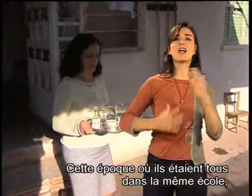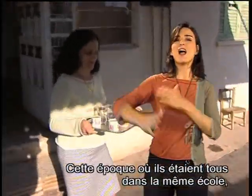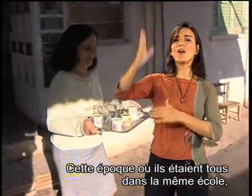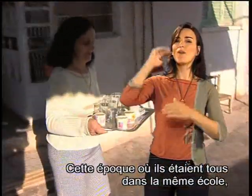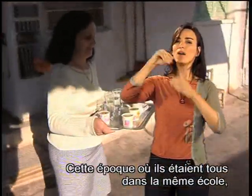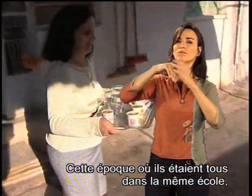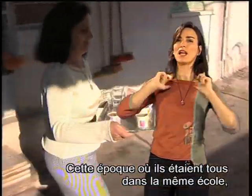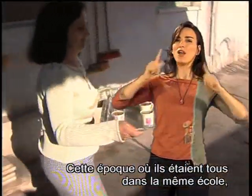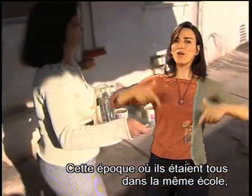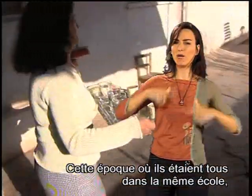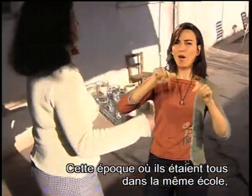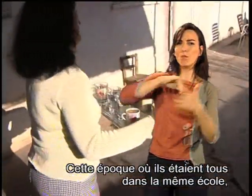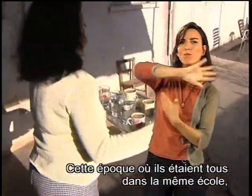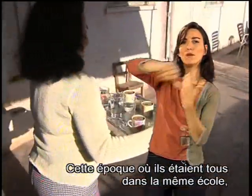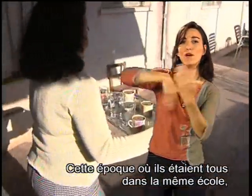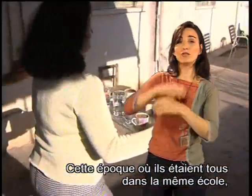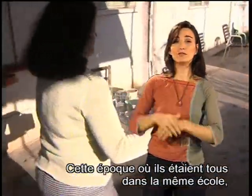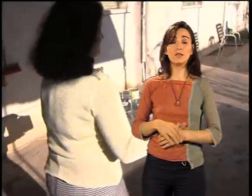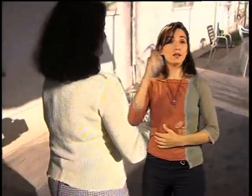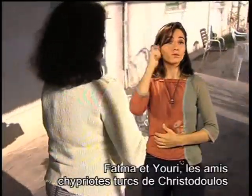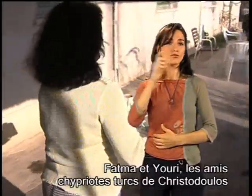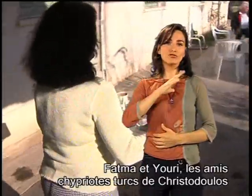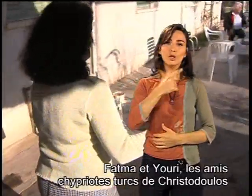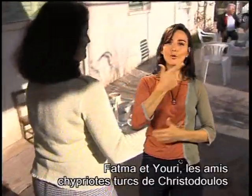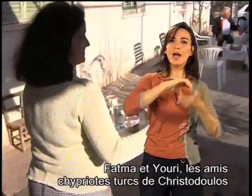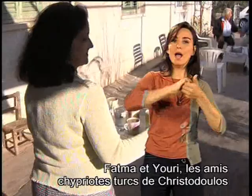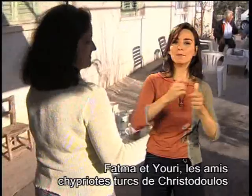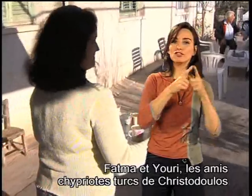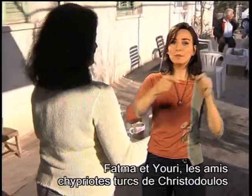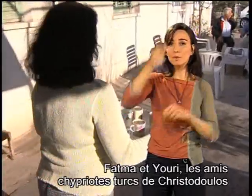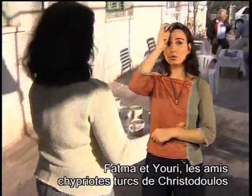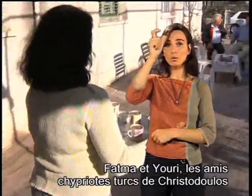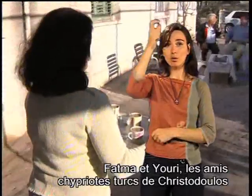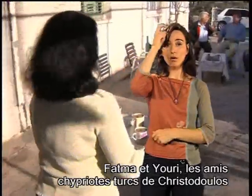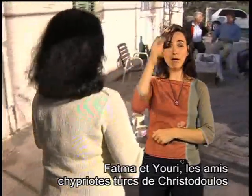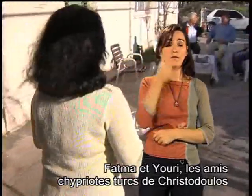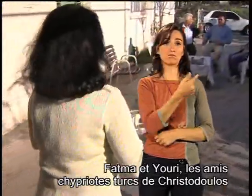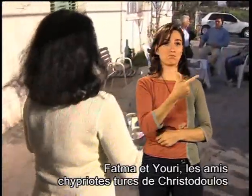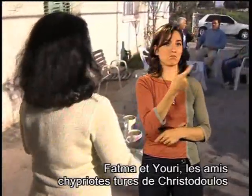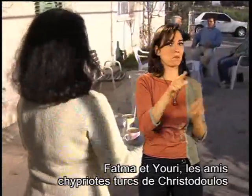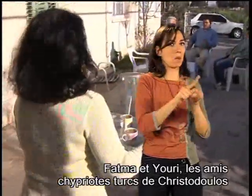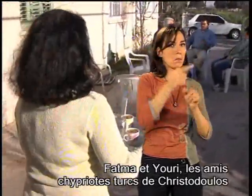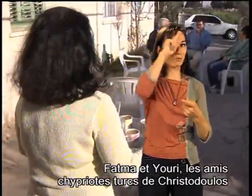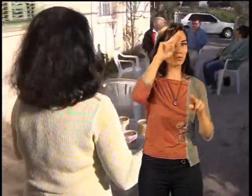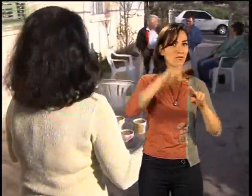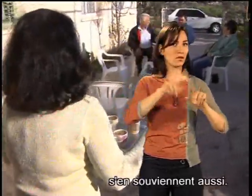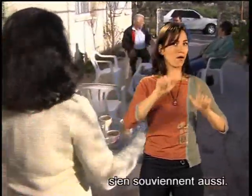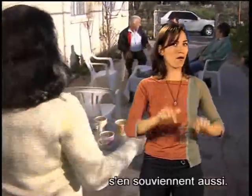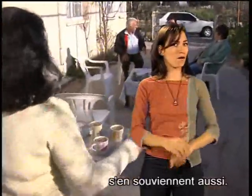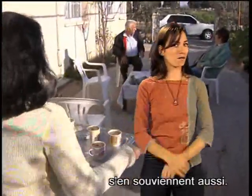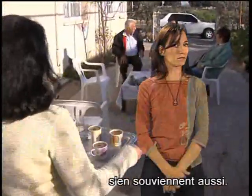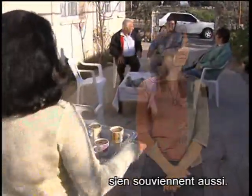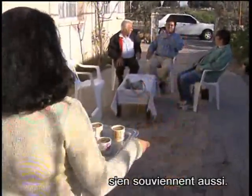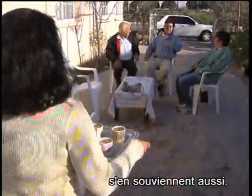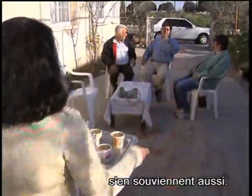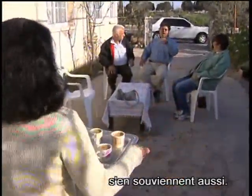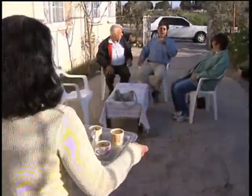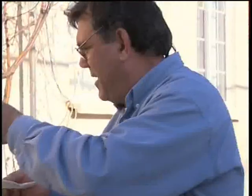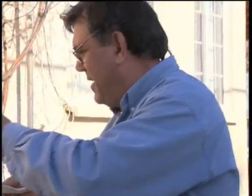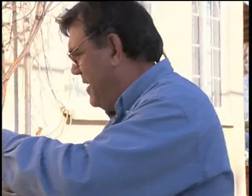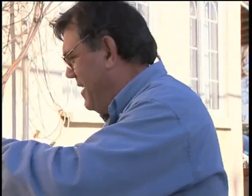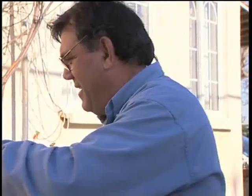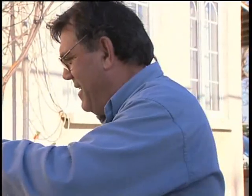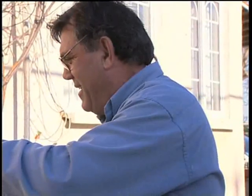Cette époque où ils étaient tous ensemble dans la même école, Fatma et Yuri, les amis chypriotes turcs de Christo Doulos, s'en souviennent eux aussi.